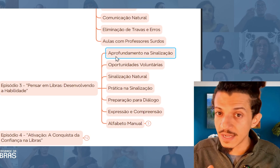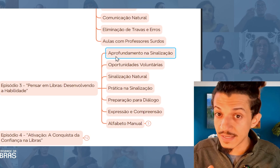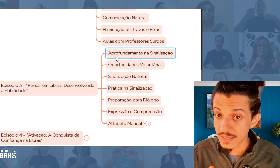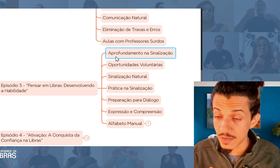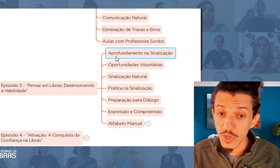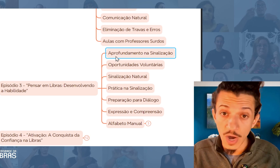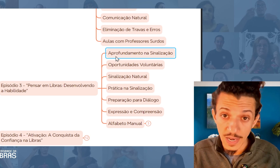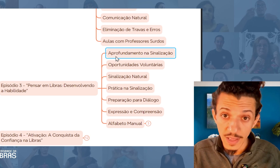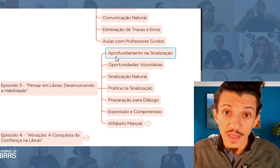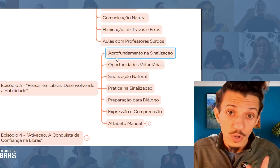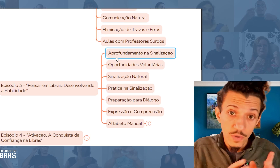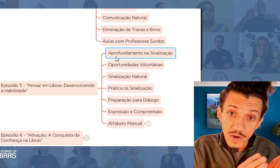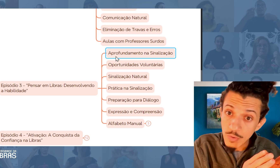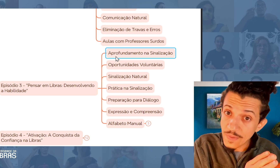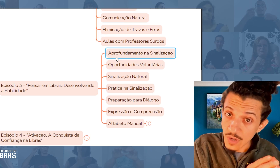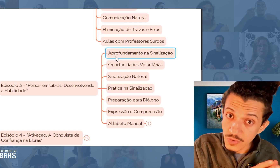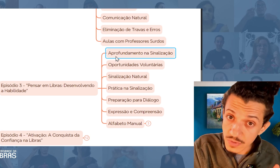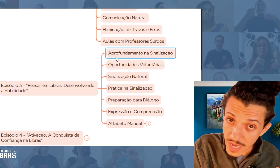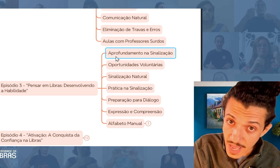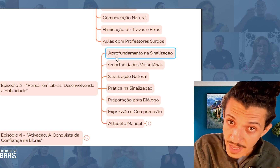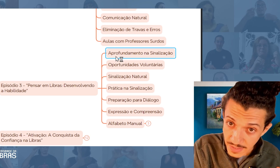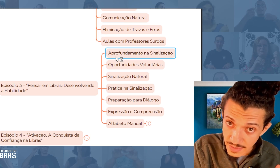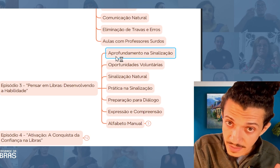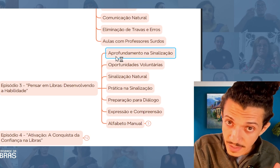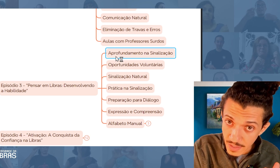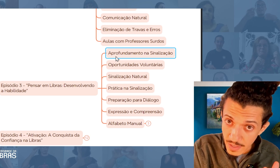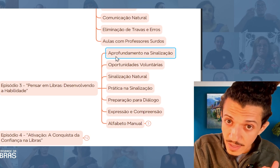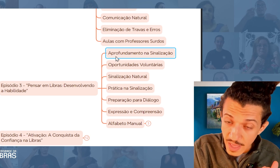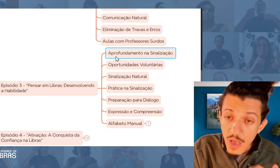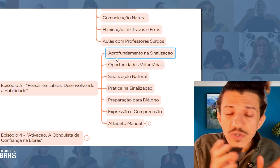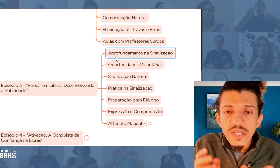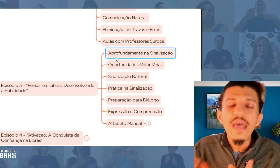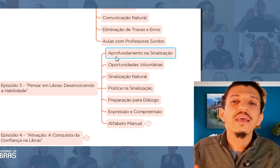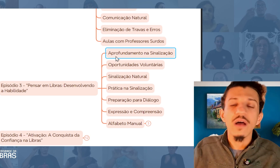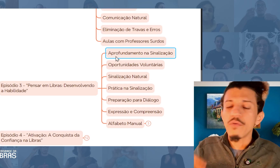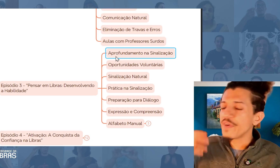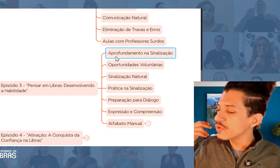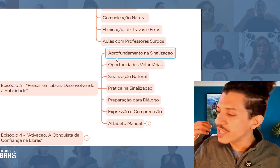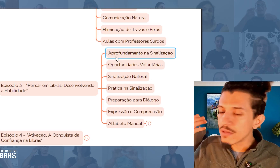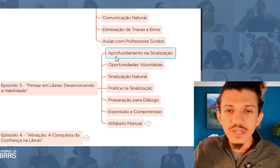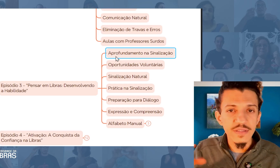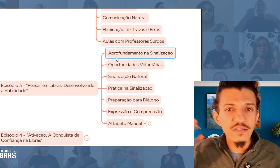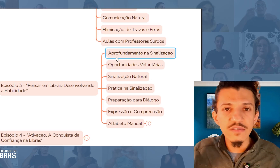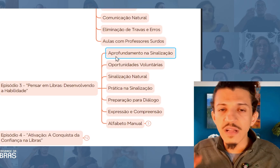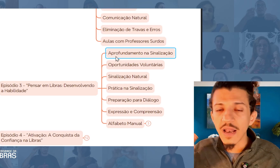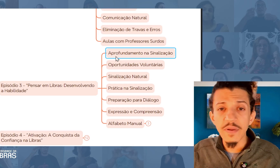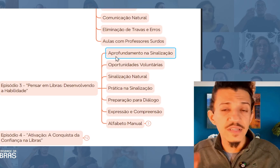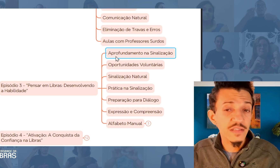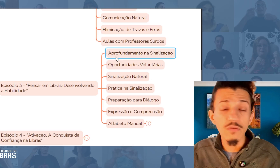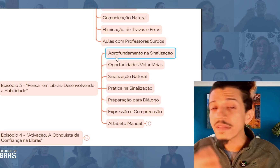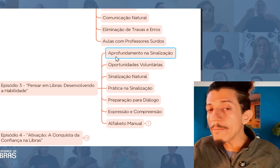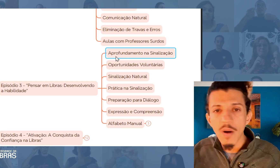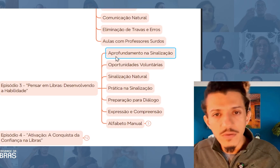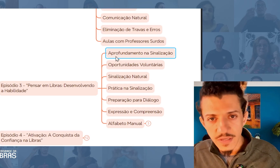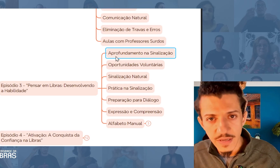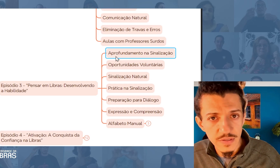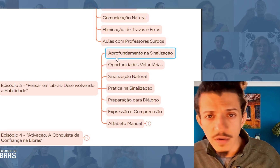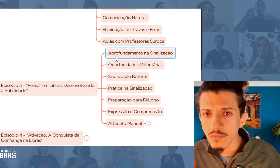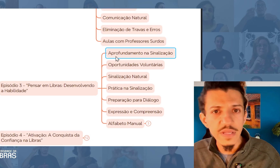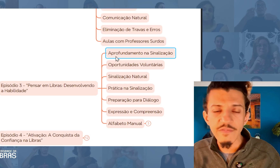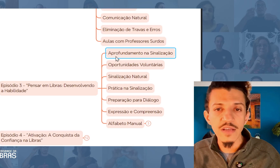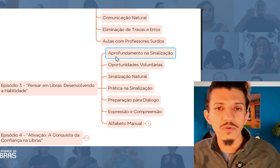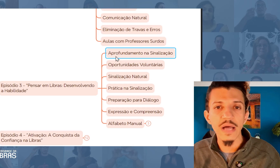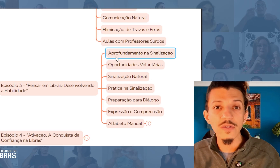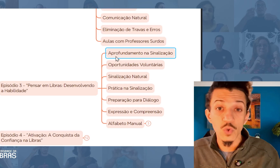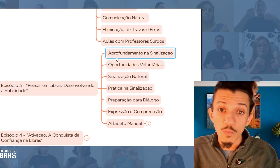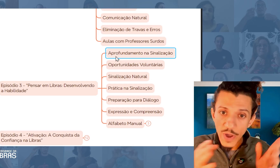na sinalização. E olha, eu estou falando do episódio 3. Eu sei que talvez o jeito que você está estudando a Libras, já tem um tempão que você está estudando, não